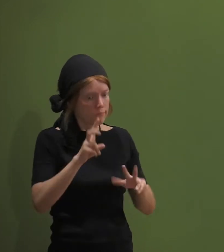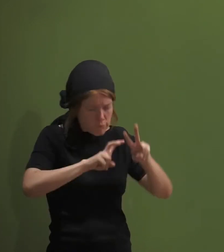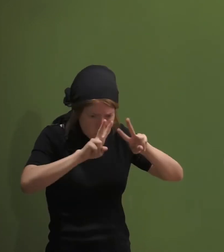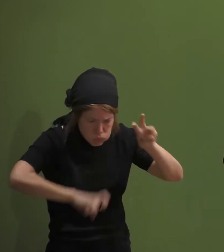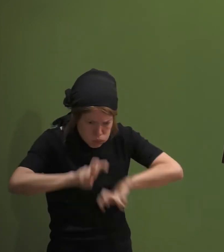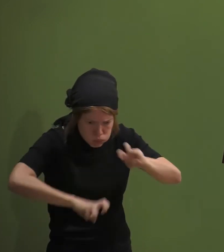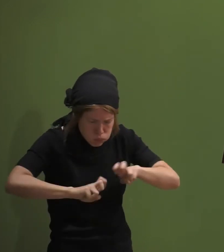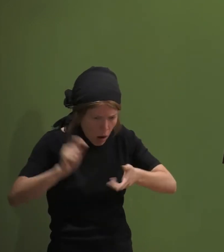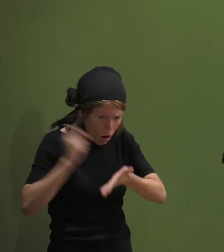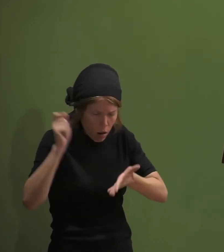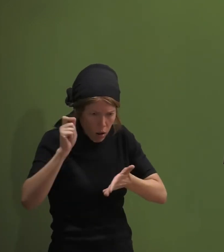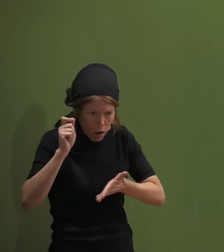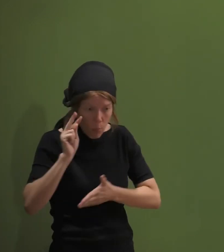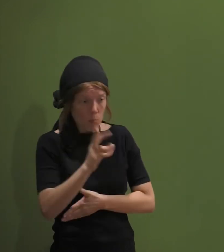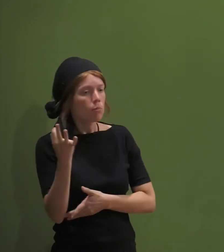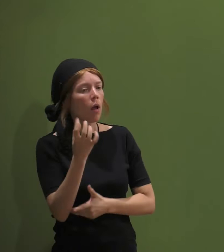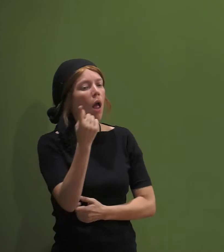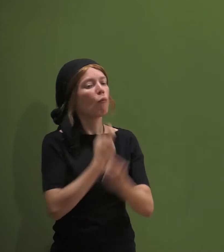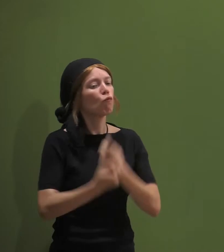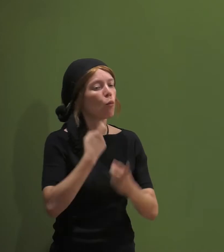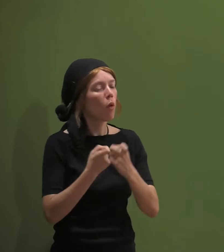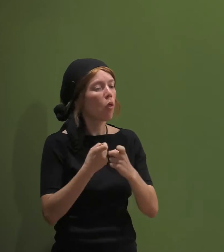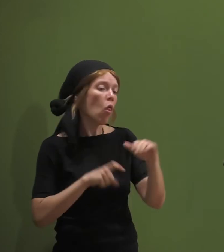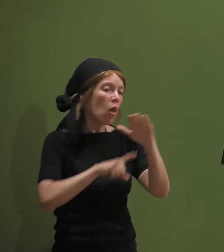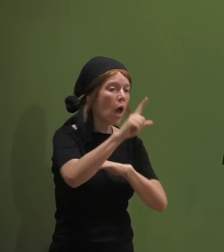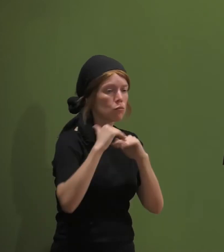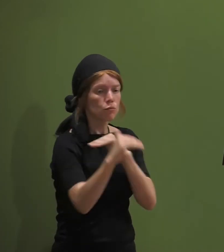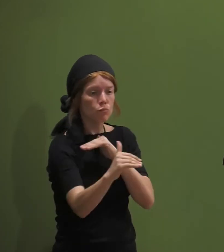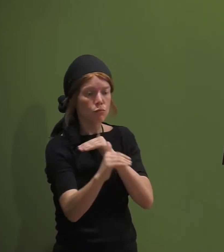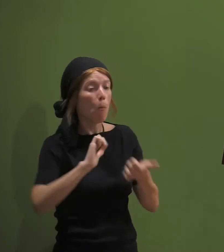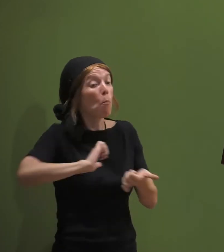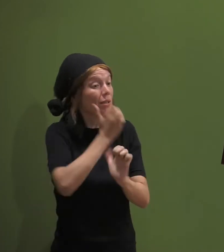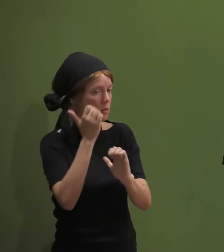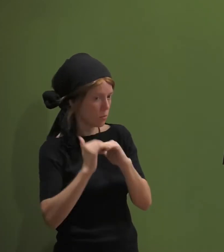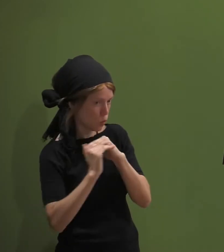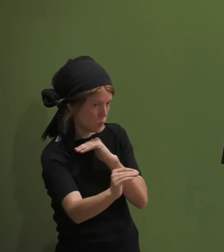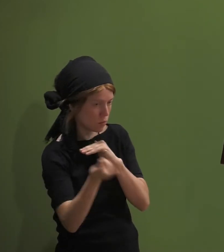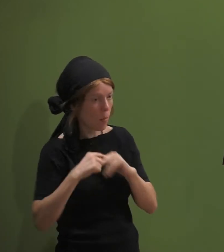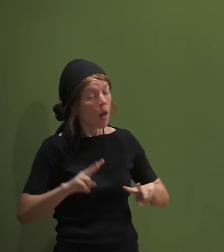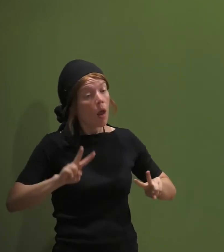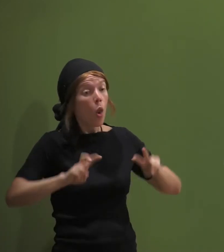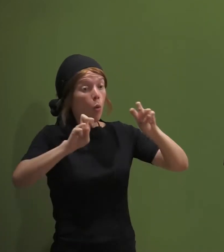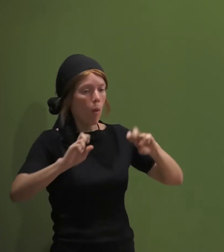búsqueda, podemos ver información sobre desarrollo sostenible, préstamos sostenibles, innovación sostenible,